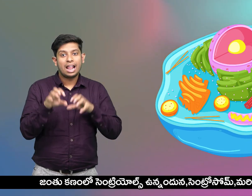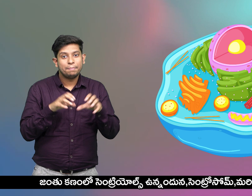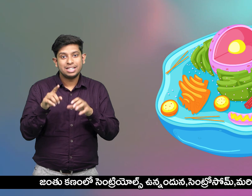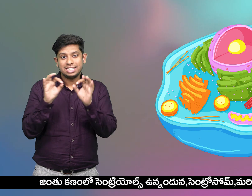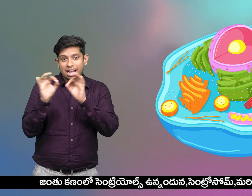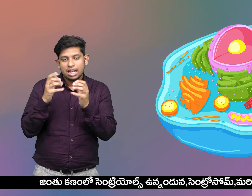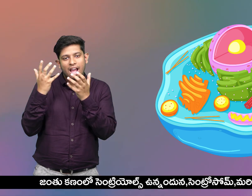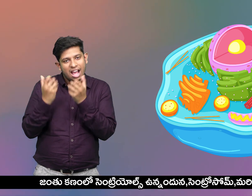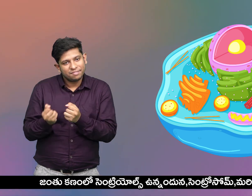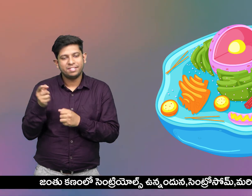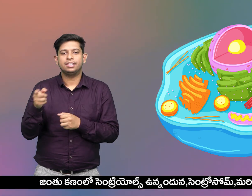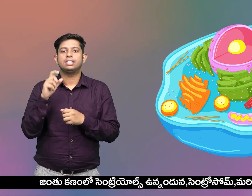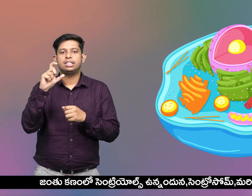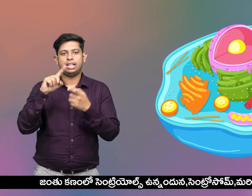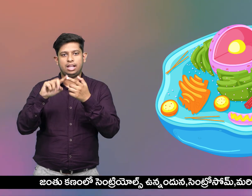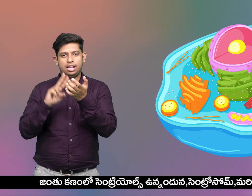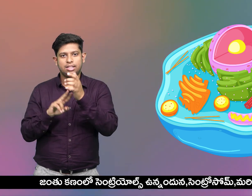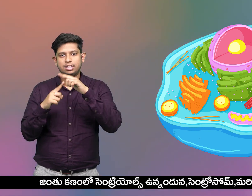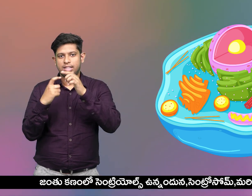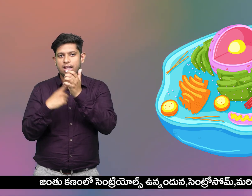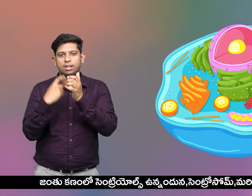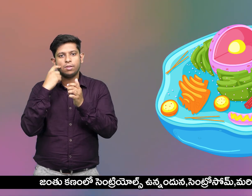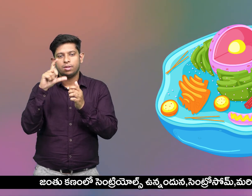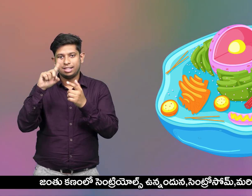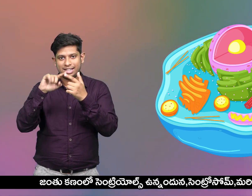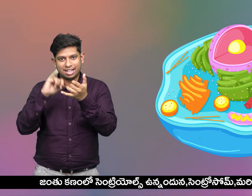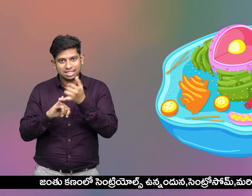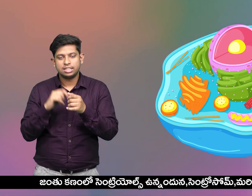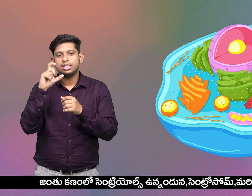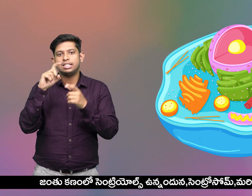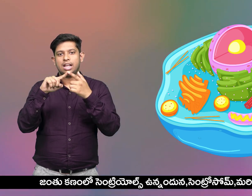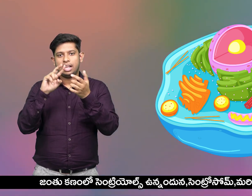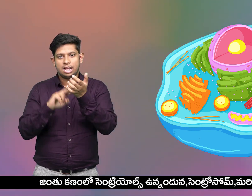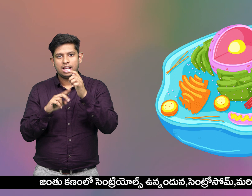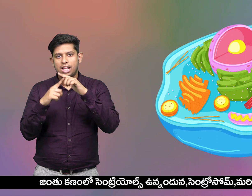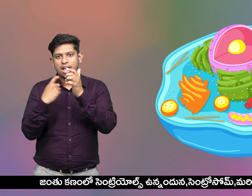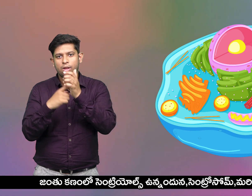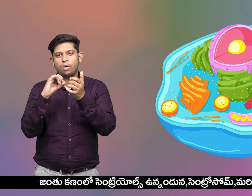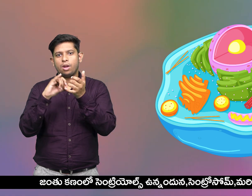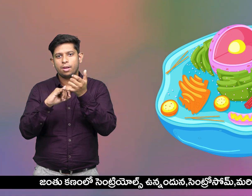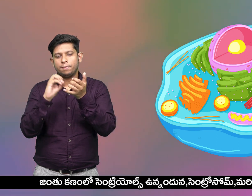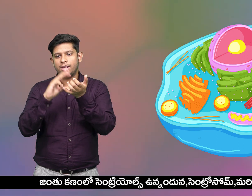జంతుకణంలో సెంట్రియోల్స్ ఉన్నందున సెంట్రోసోమ్ మరియు లైసోజోమ్.